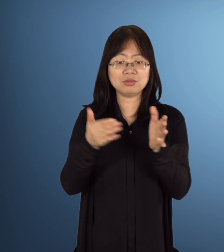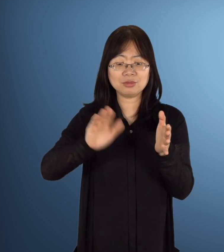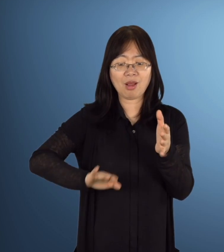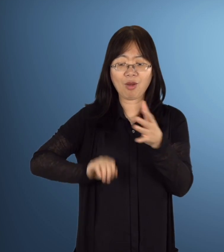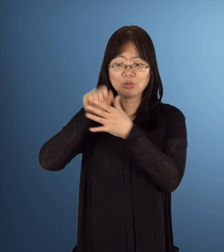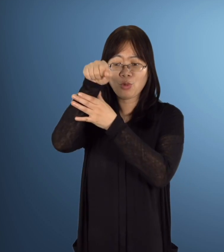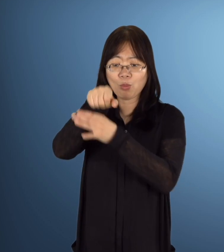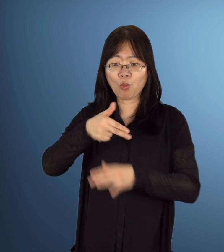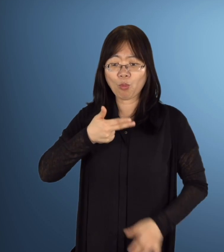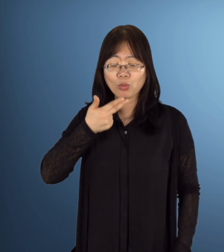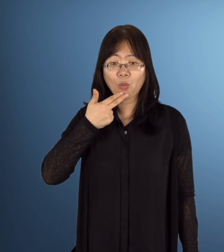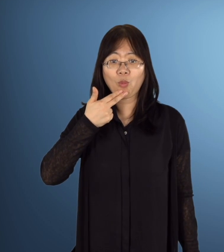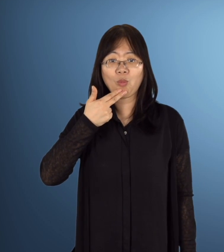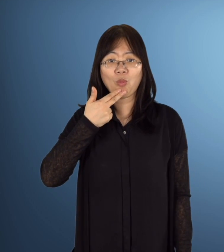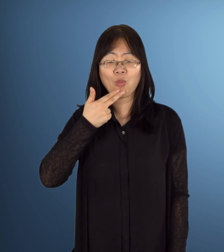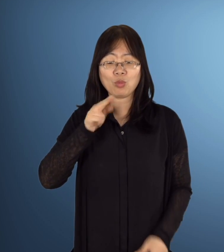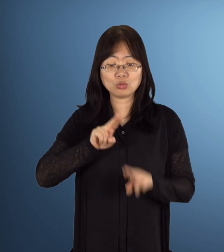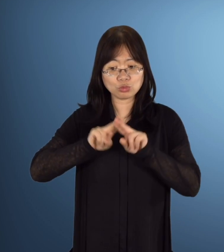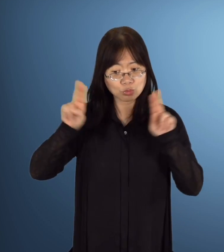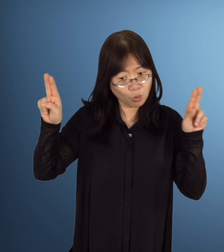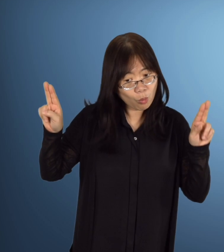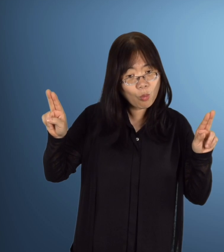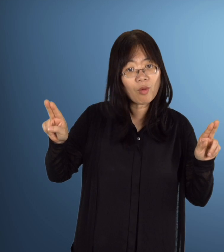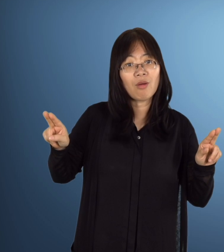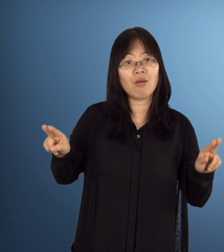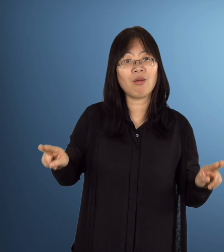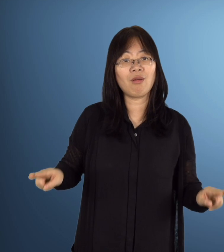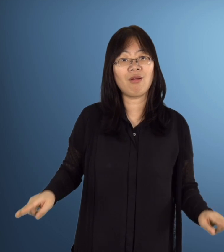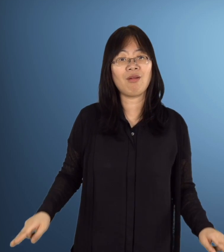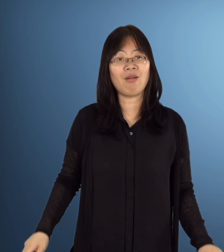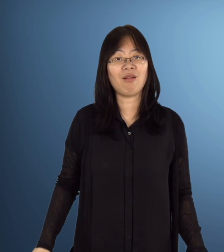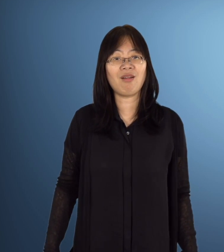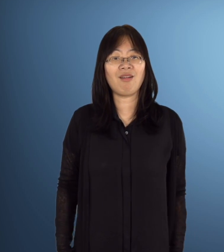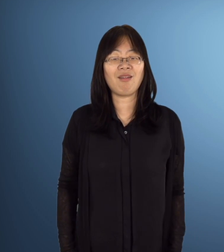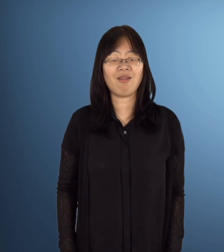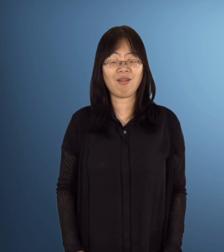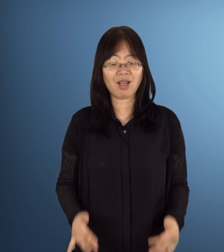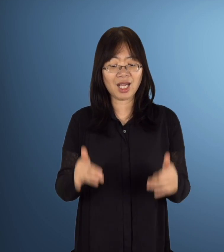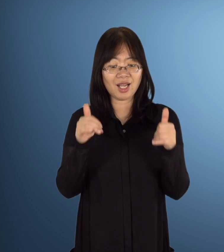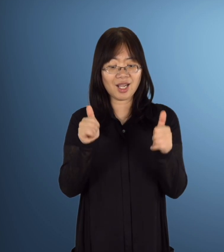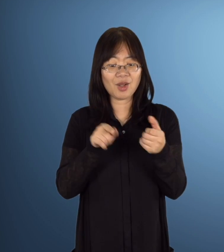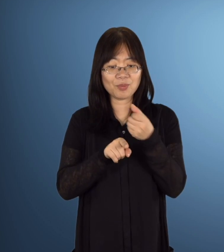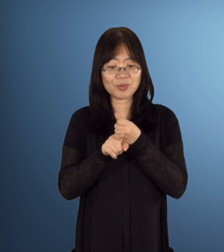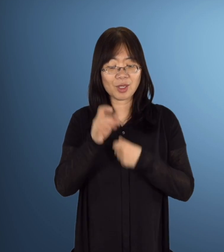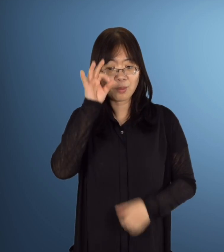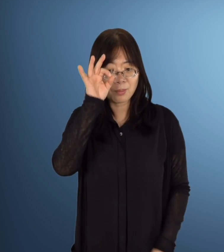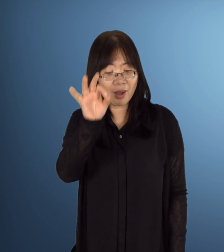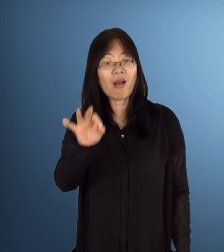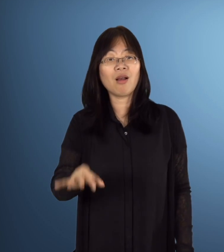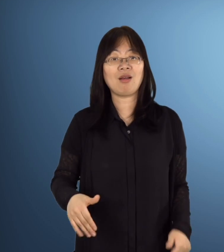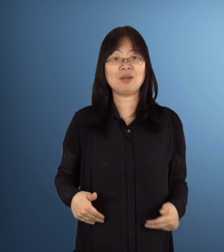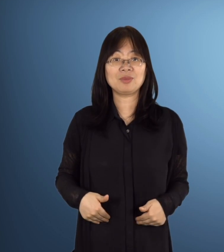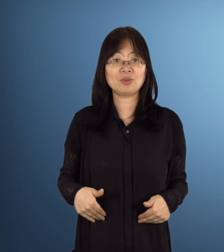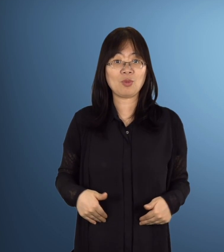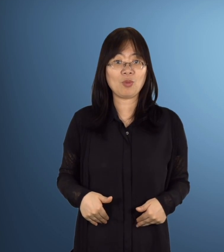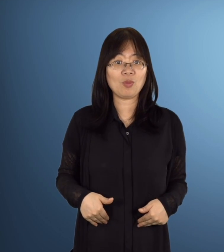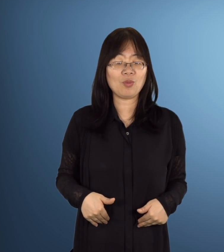열매 못 맺으면 뭐 취소된다는 얘기냐. 그게 심판의 의미로 봐야 된다면,